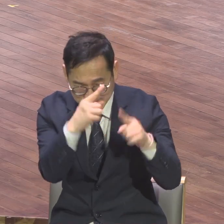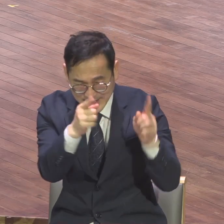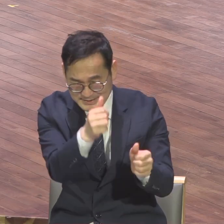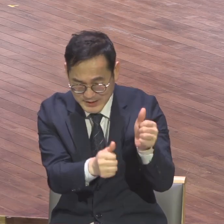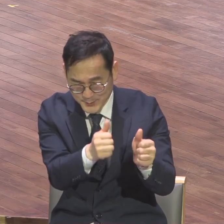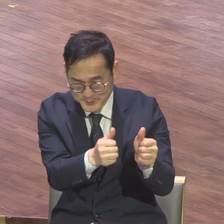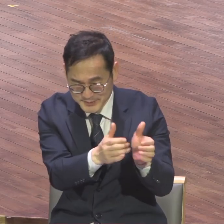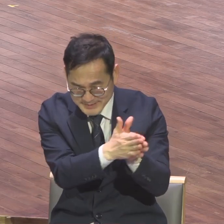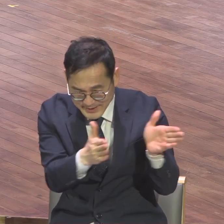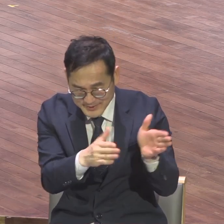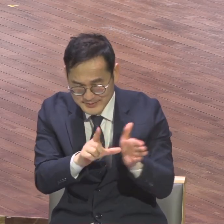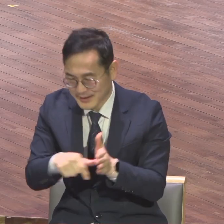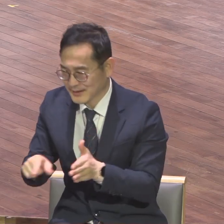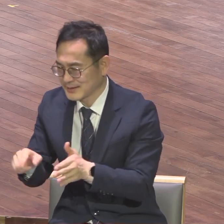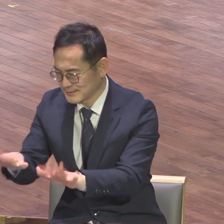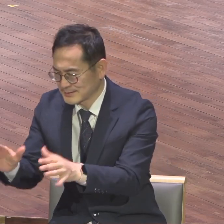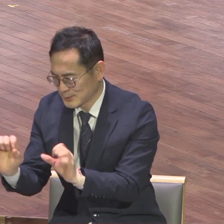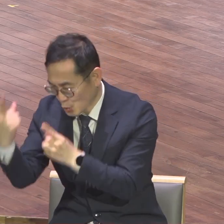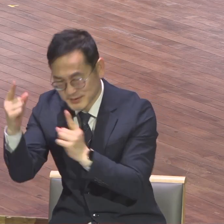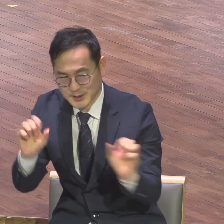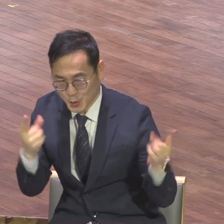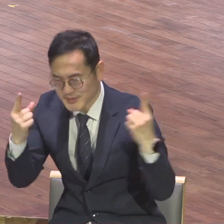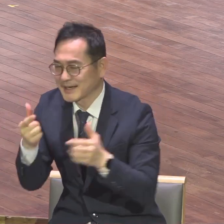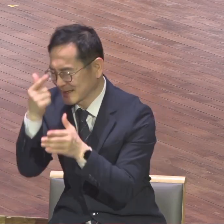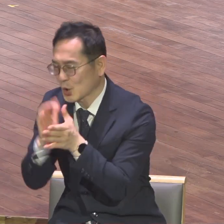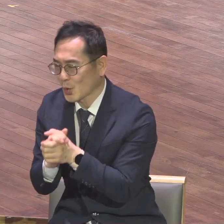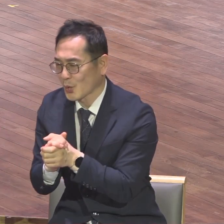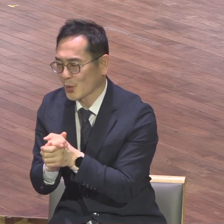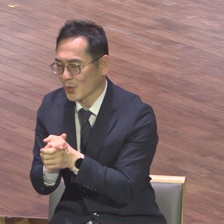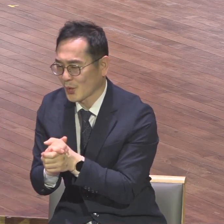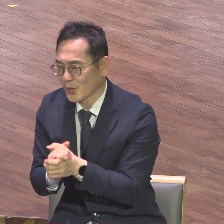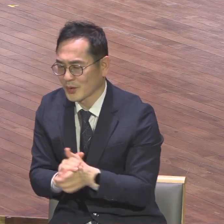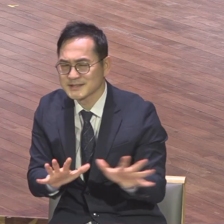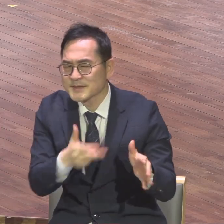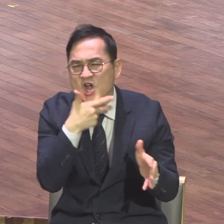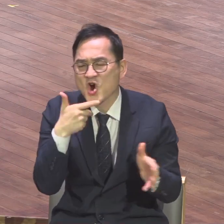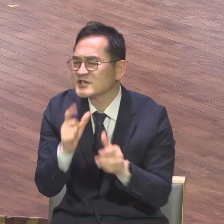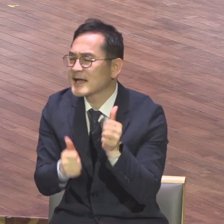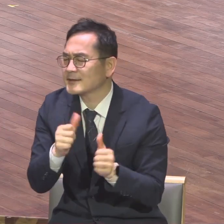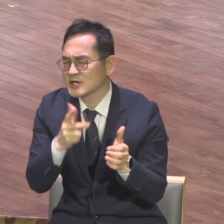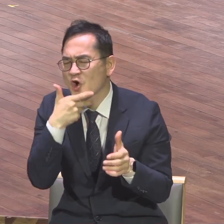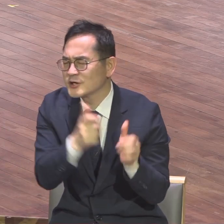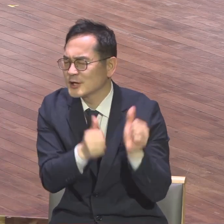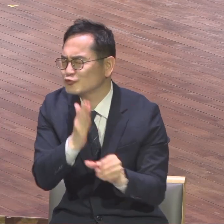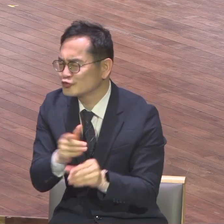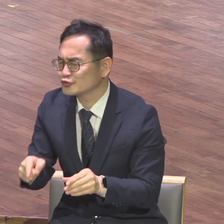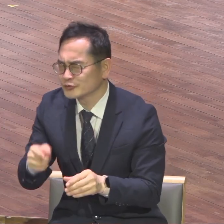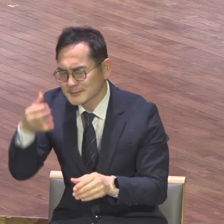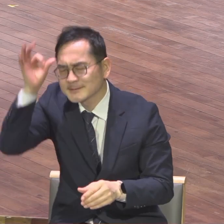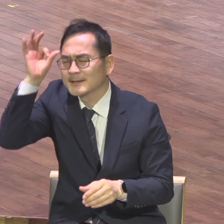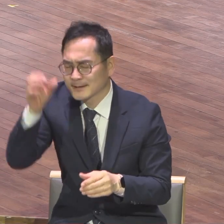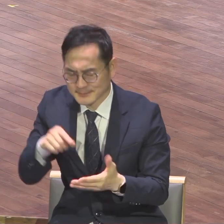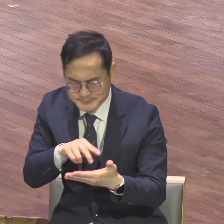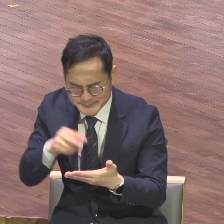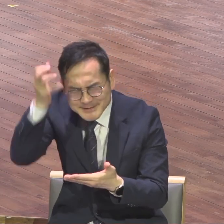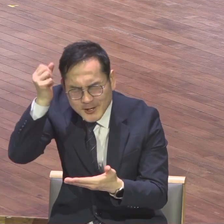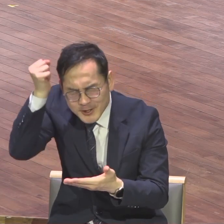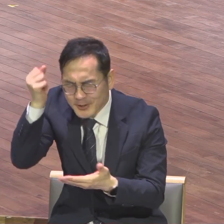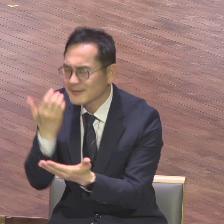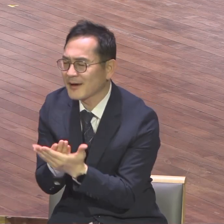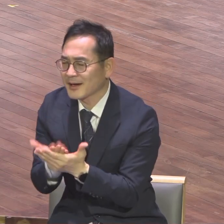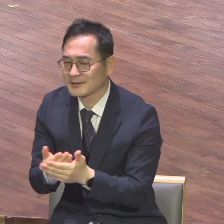지금 영어 시간입니다. 주여 깨닫게 하여 좀 생각나게 한 번이라도 본 것을 기억나게 해달라고 주여 시간 수학